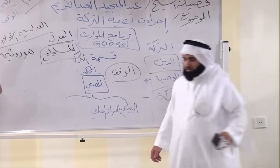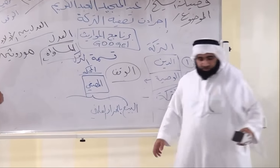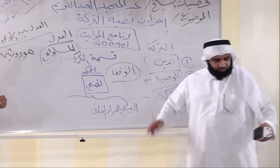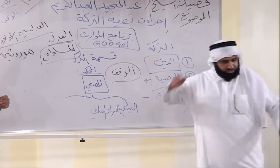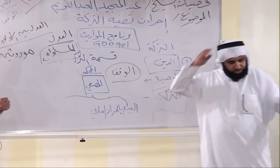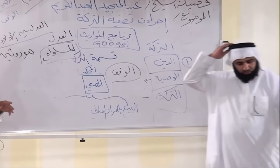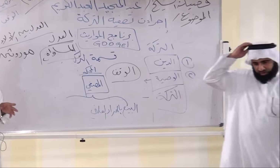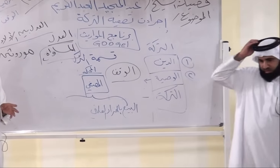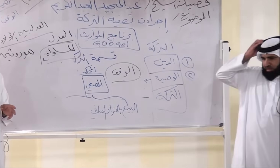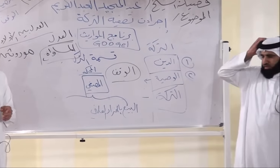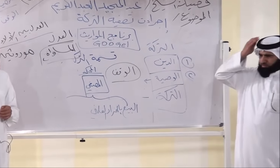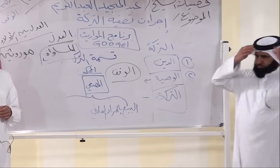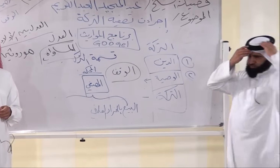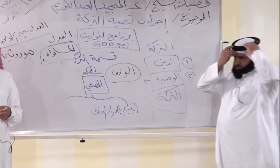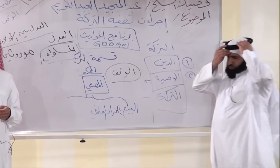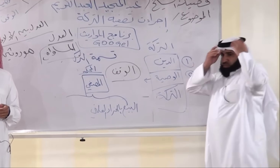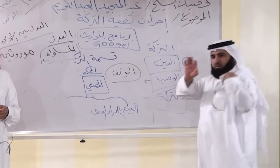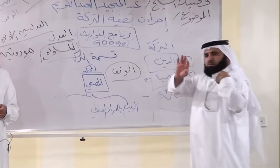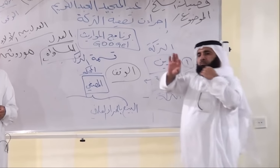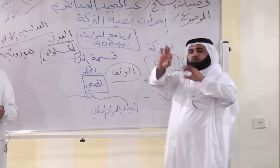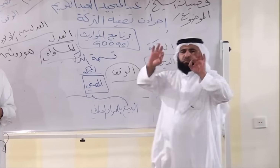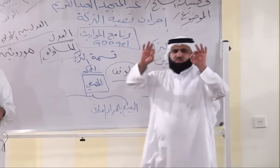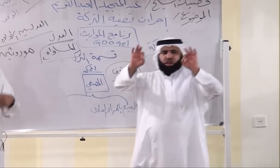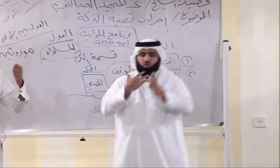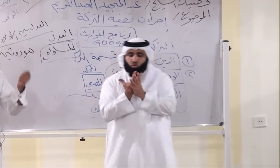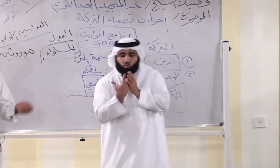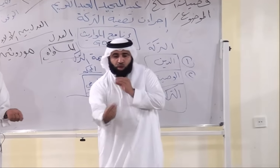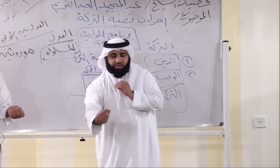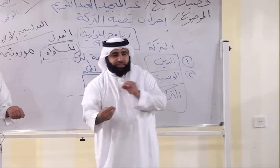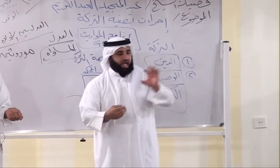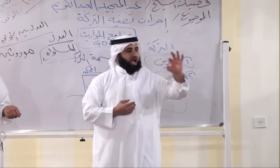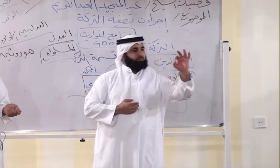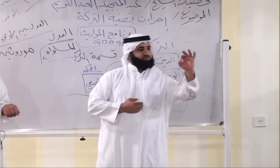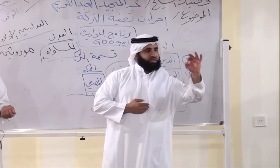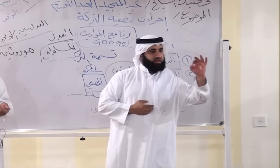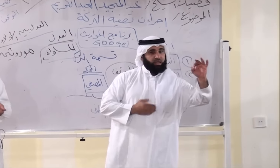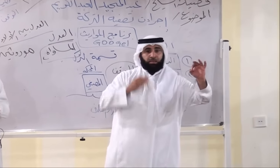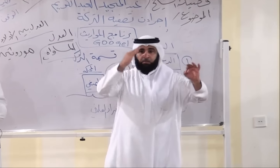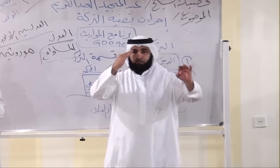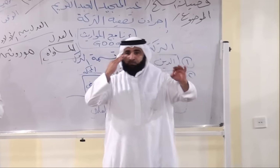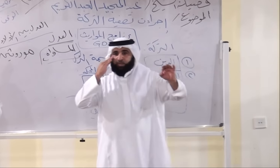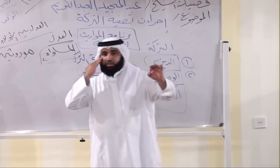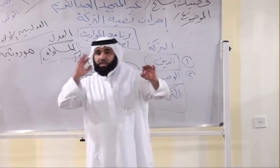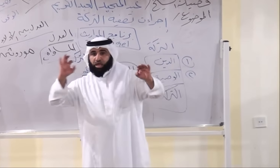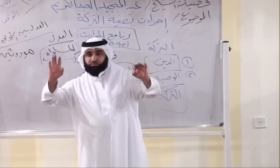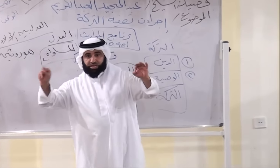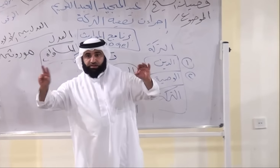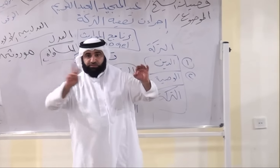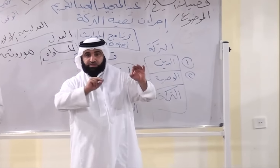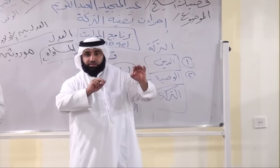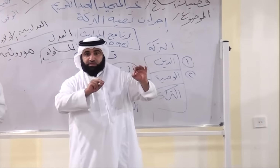كتابه؟ ها؟ لا، اذا اعطيت ولدك 50 ريال، هل تعطي بنتك 50 ريال ولا 25 ريال؟